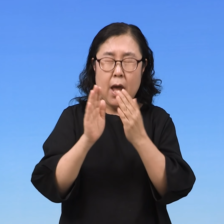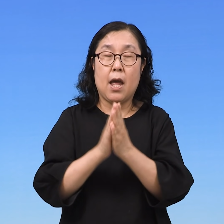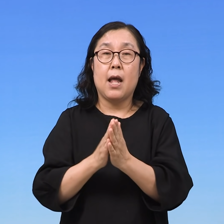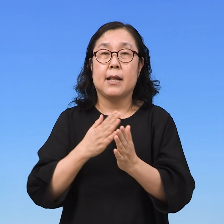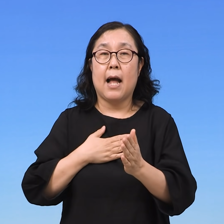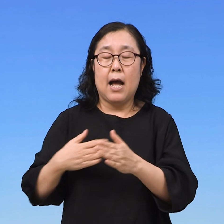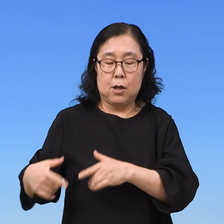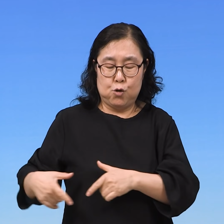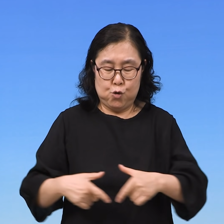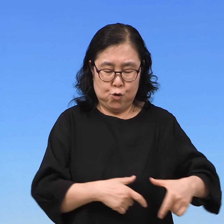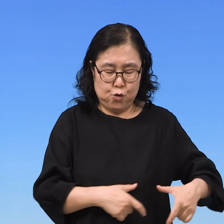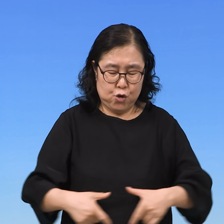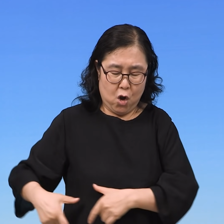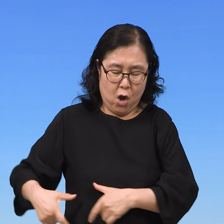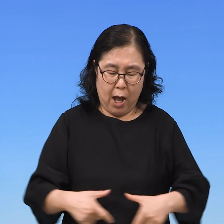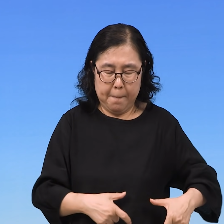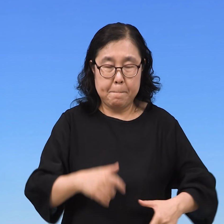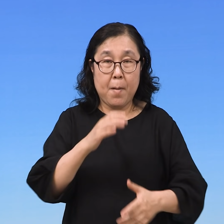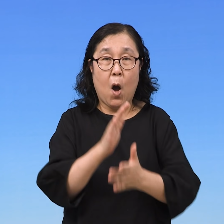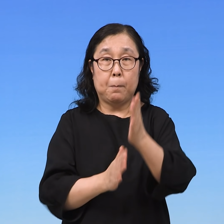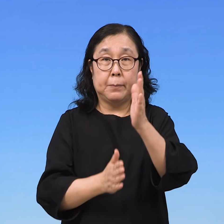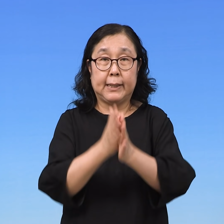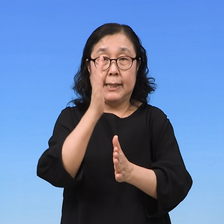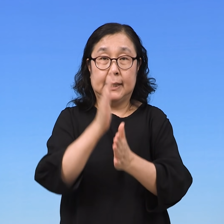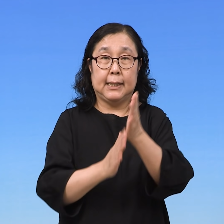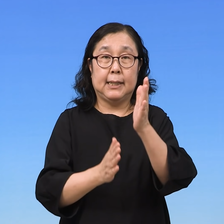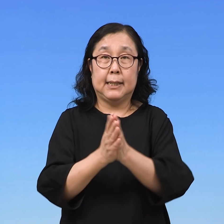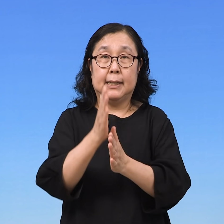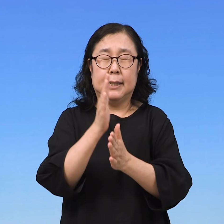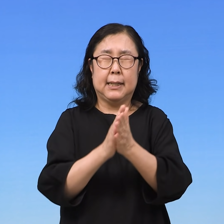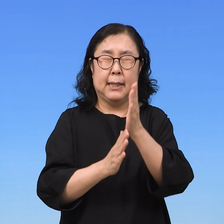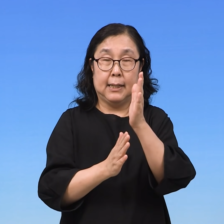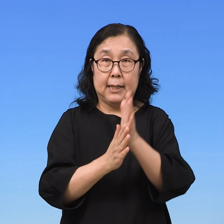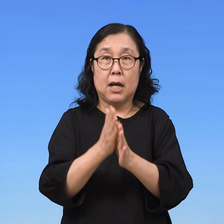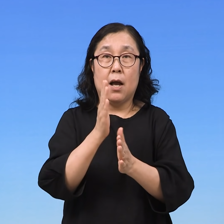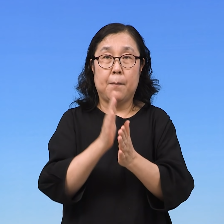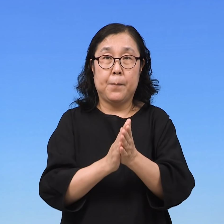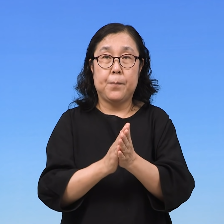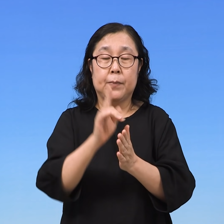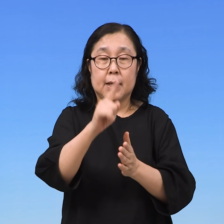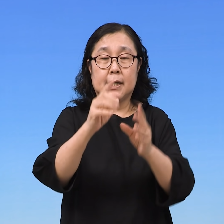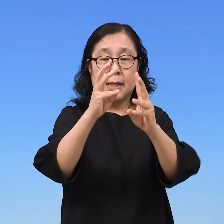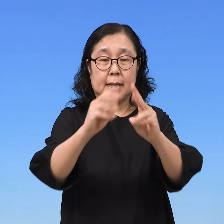은혜를 고백했더니 나 주저함 없이